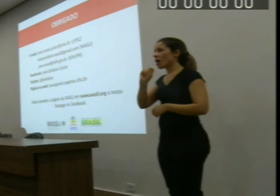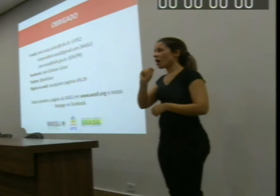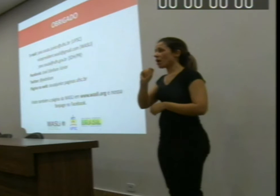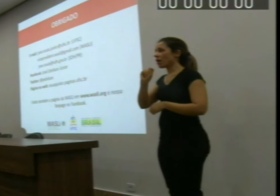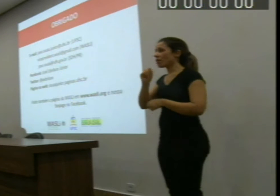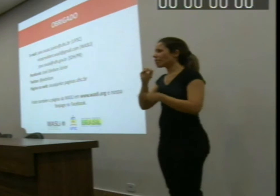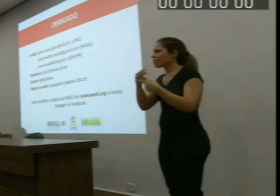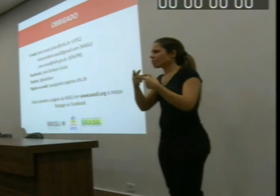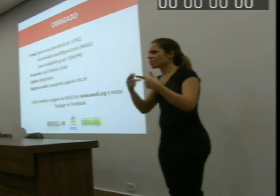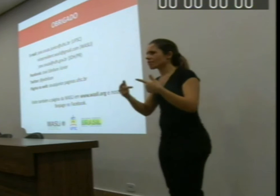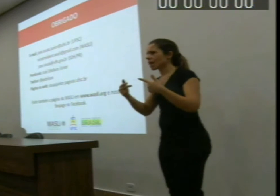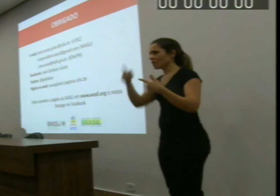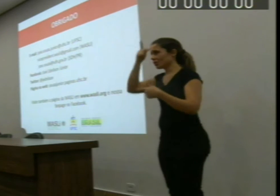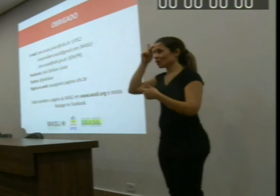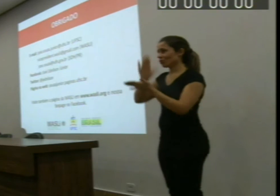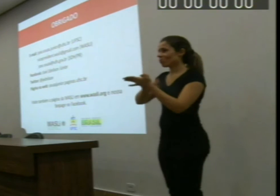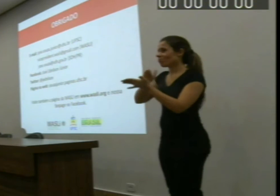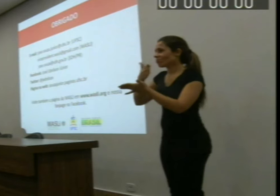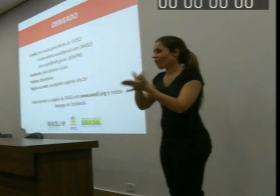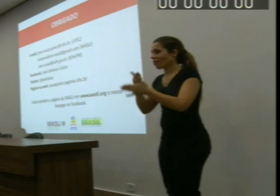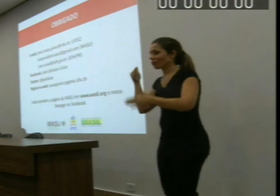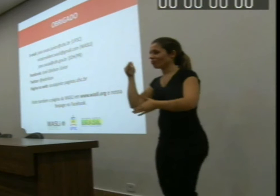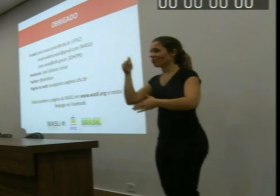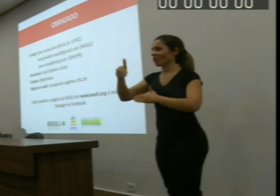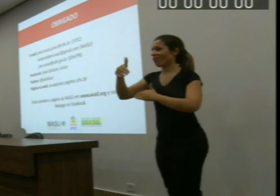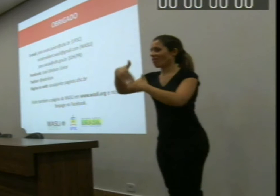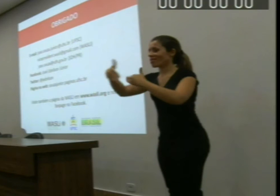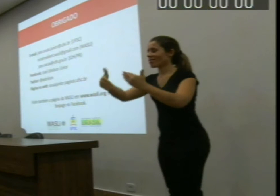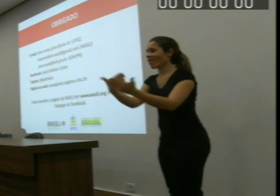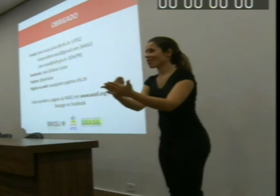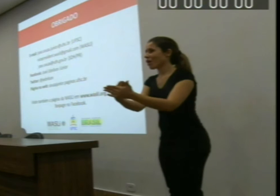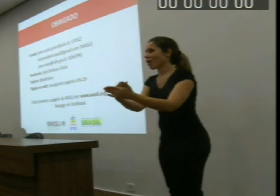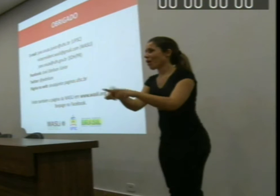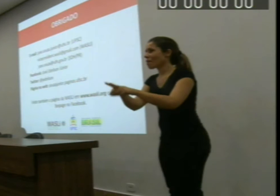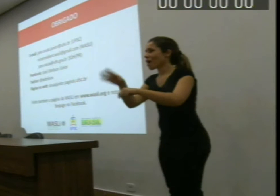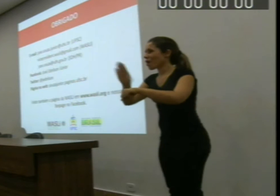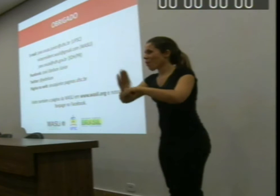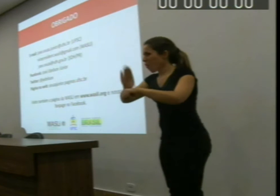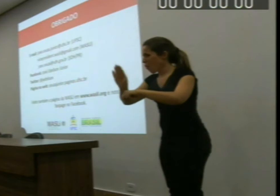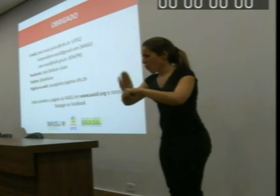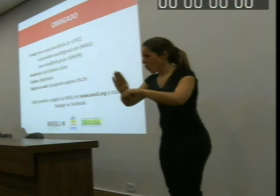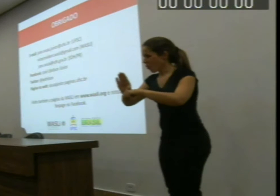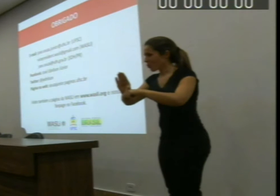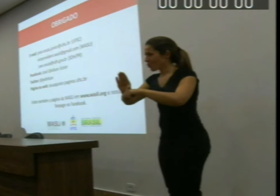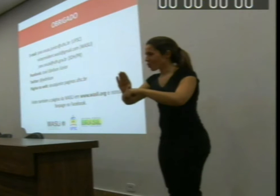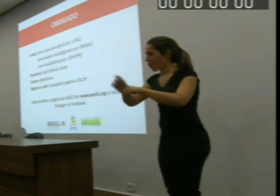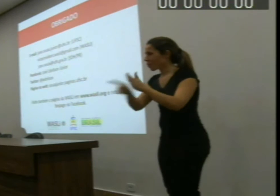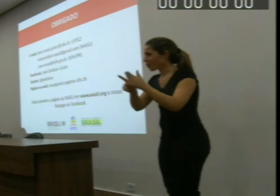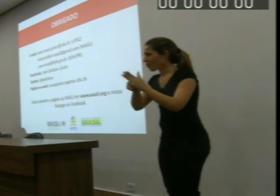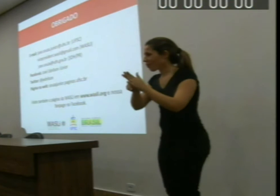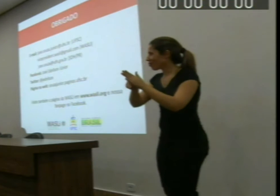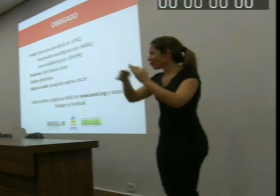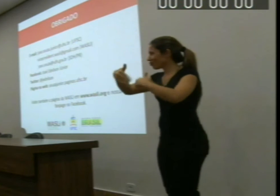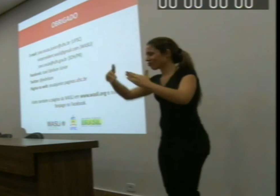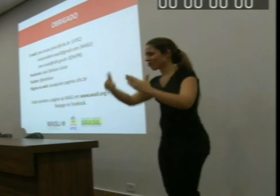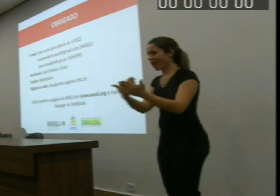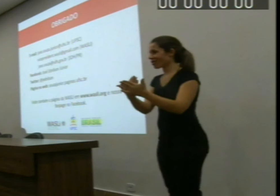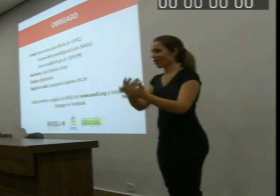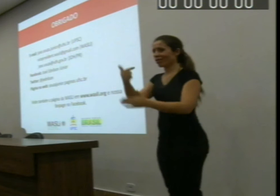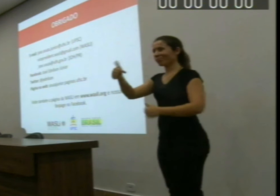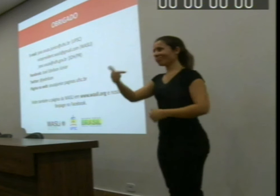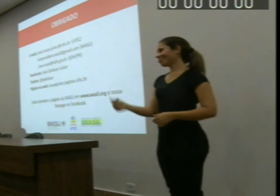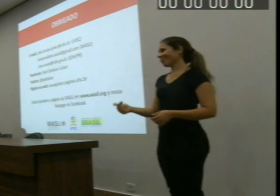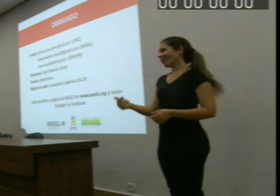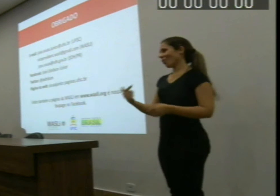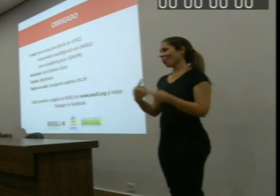sala de aula mas sequer nunca foram chamados para um curso para ser intérprete de sala de aula para ser um intérprete educacional as próprias redes